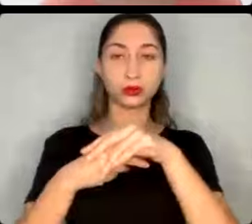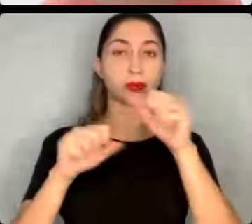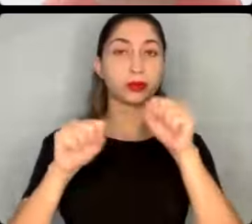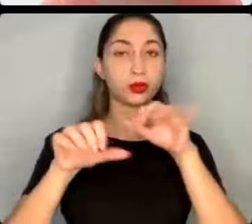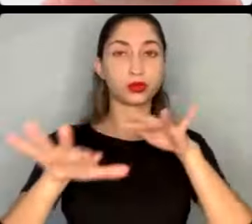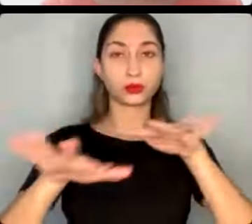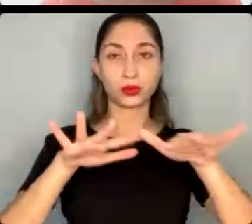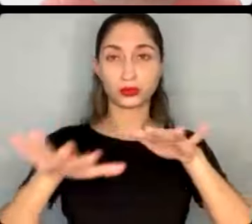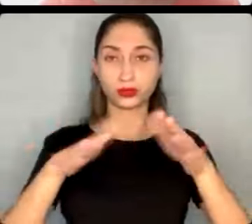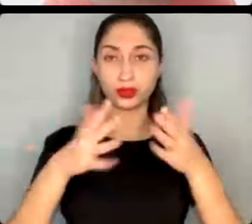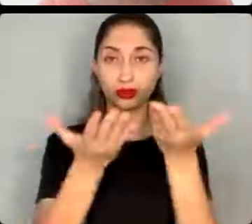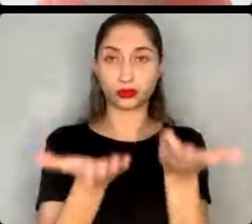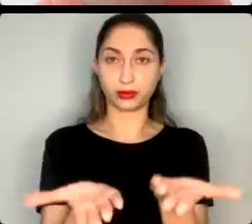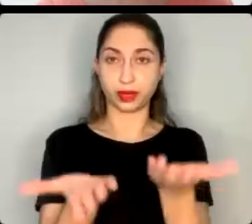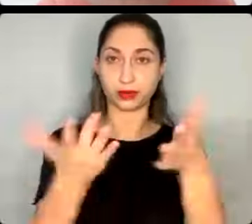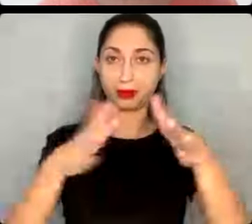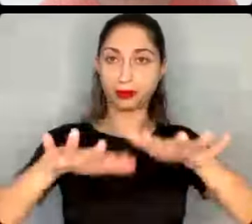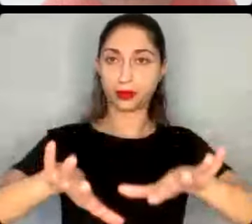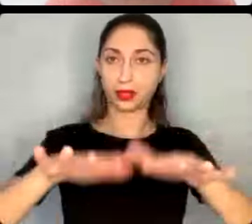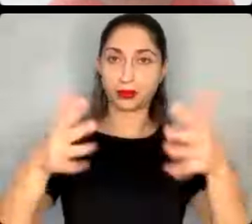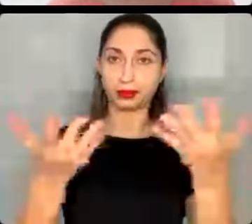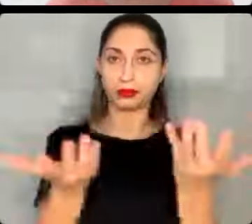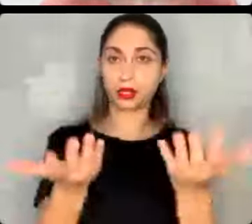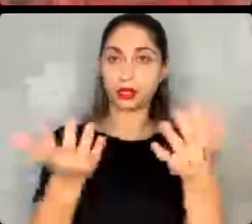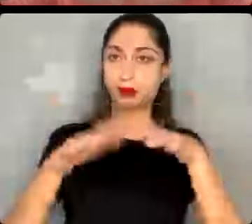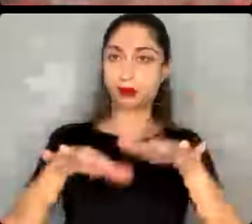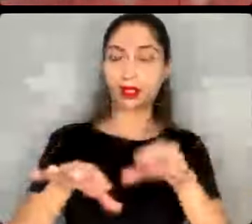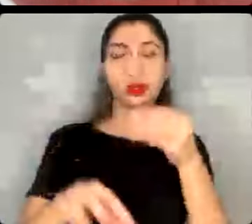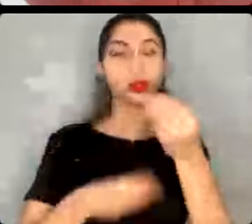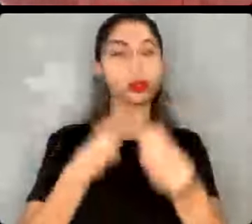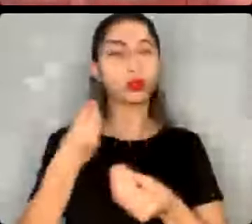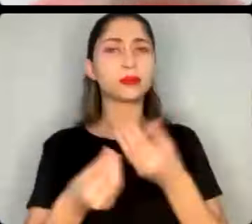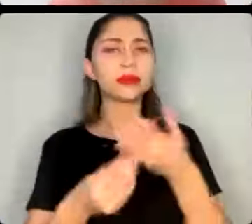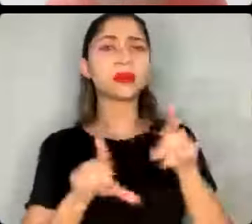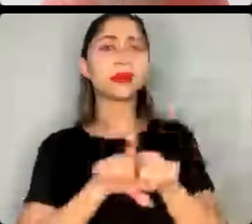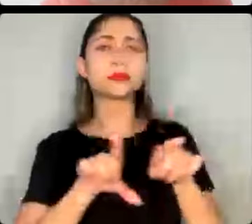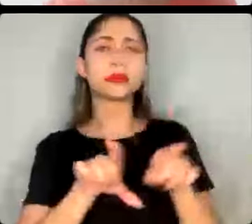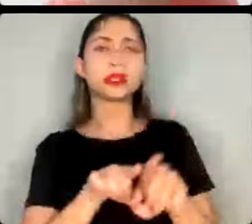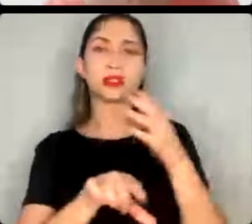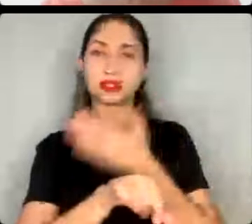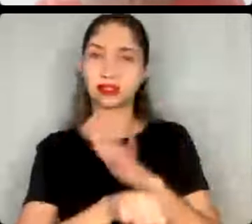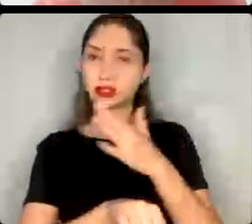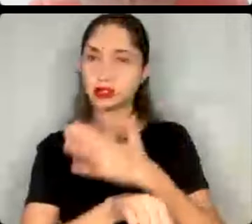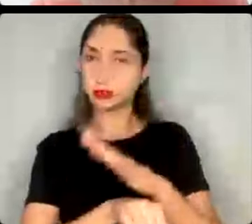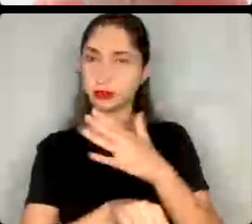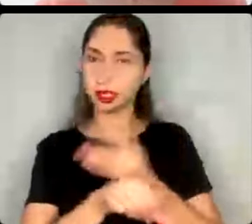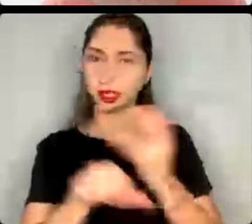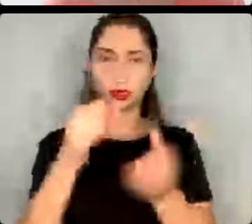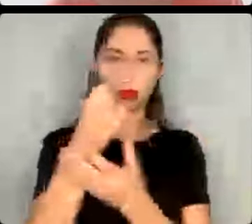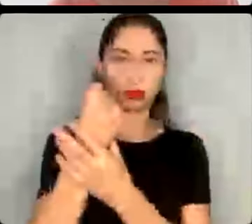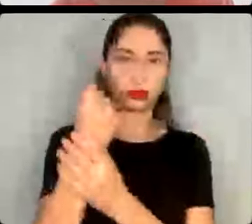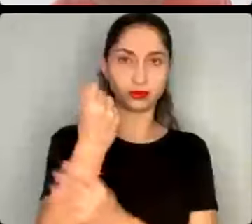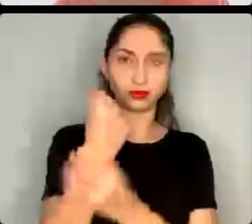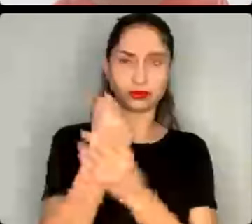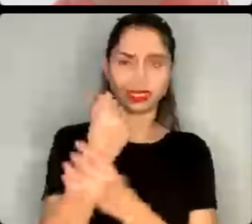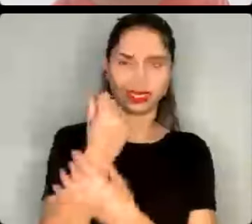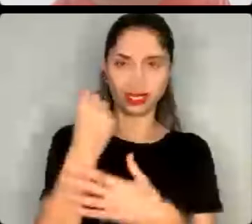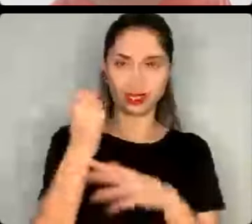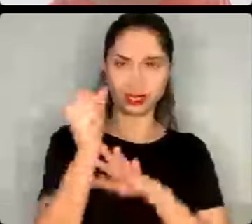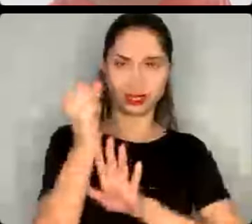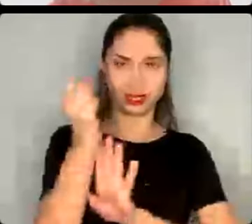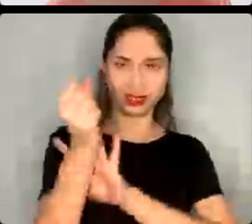pronação e supinação, e alguns exercícios para a região do punho. E a gente,